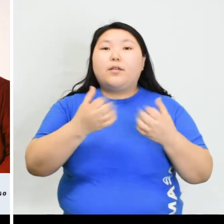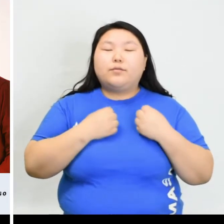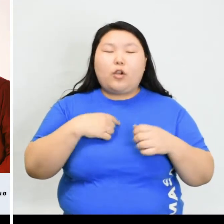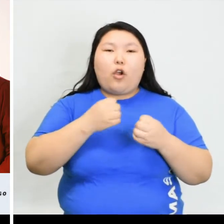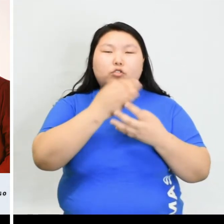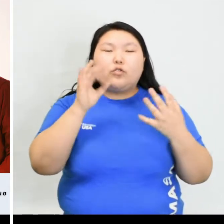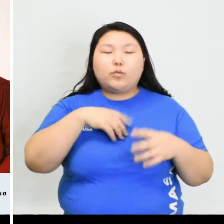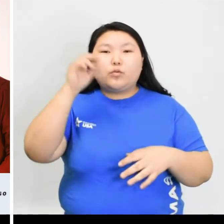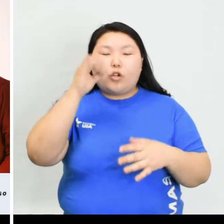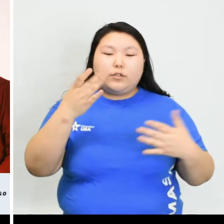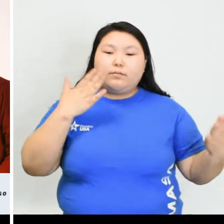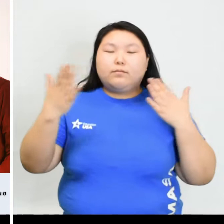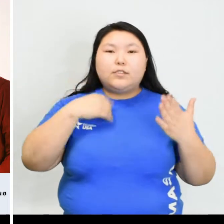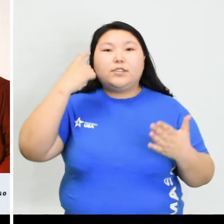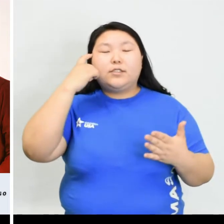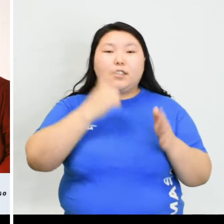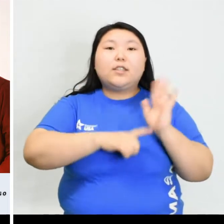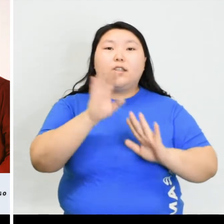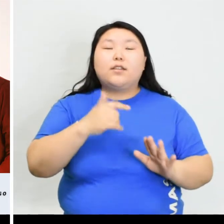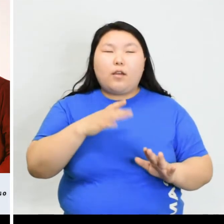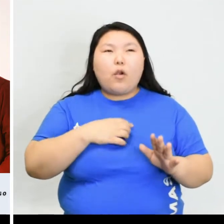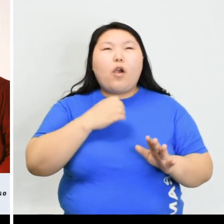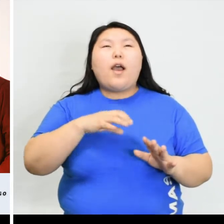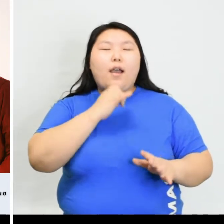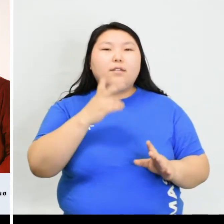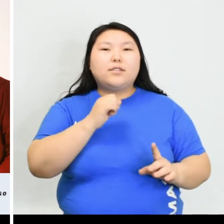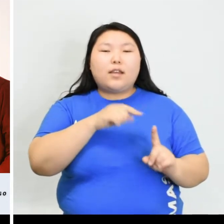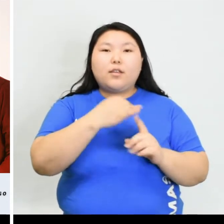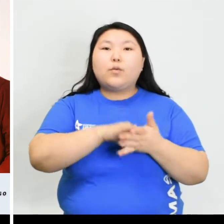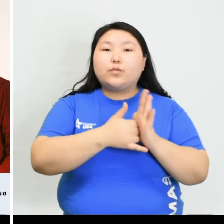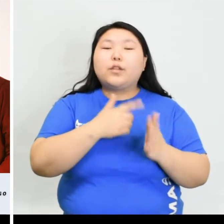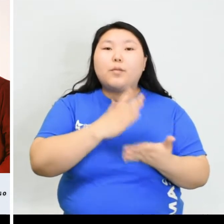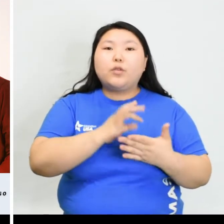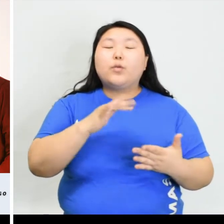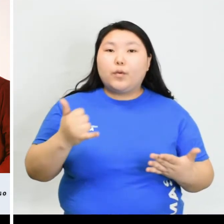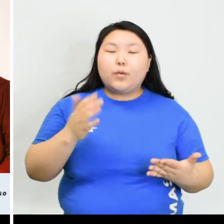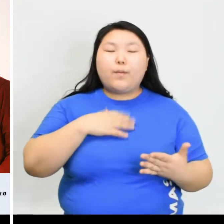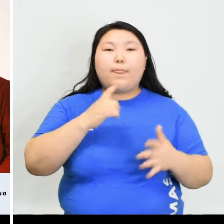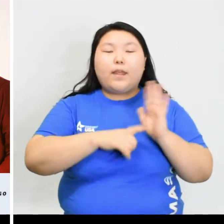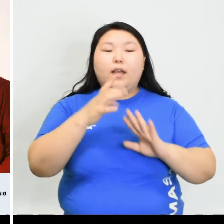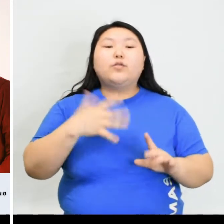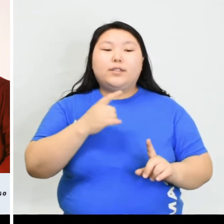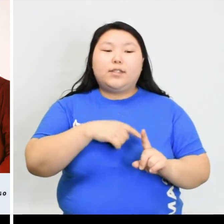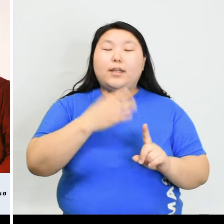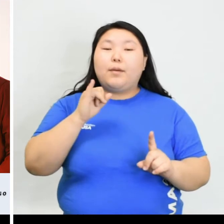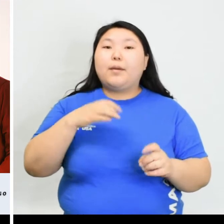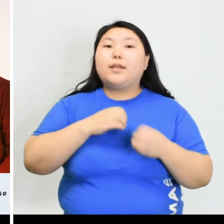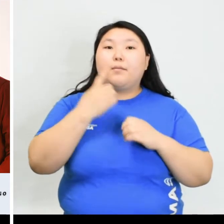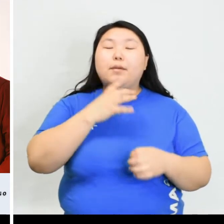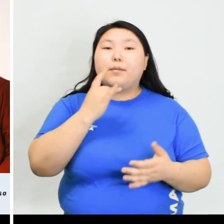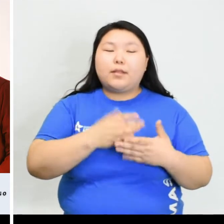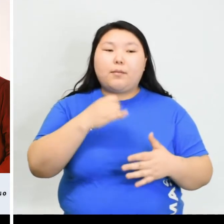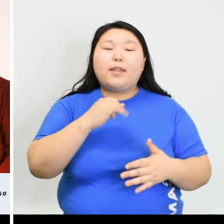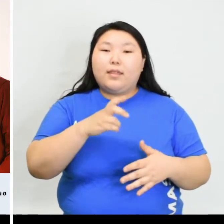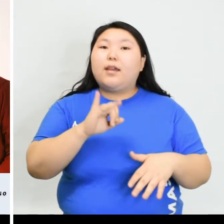нэг гэсэн. Тэгээд олон юм юу харч байгаа олон талаас нь сэтгэж эхэлдэг. Тэгээд би маа за ийм очиртой шинэ бич бүртээ юу бол зүгээр л за MBA